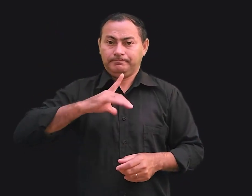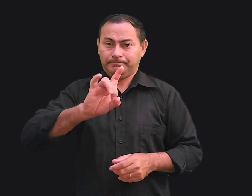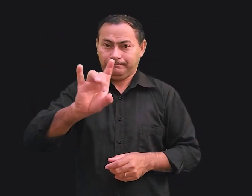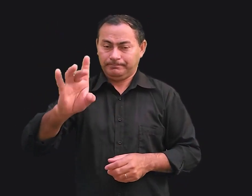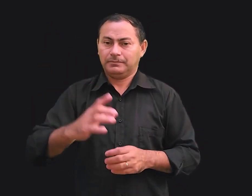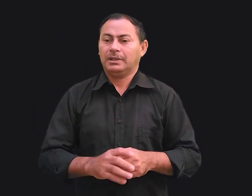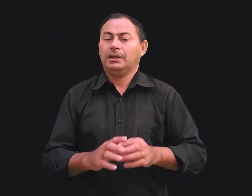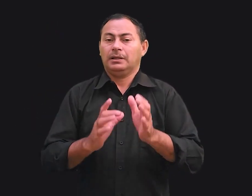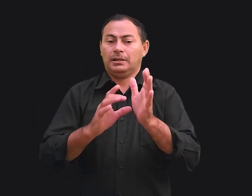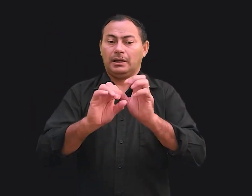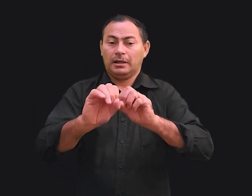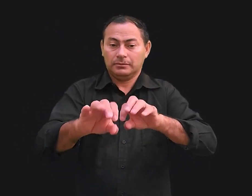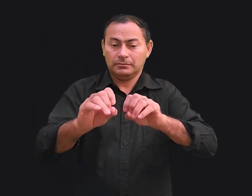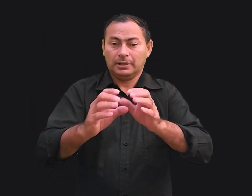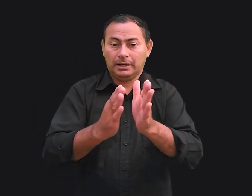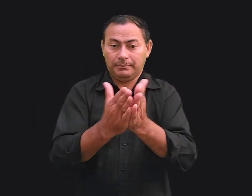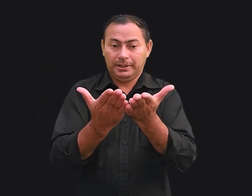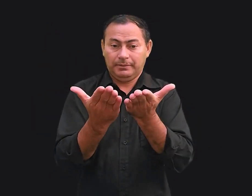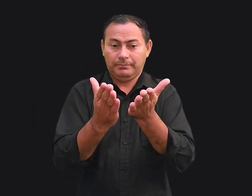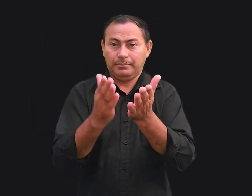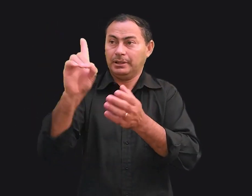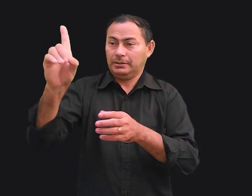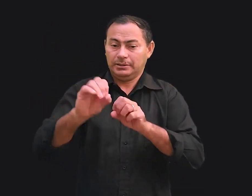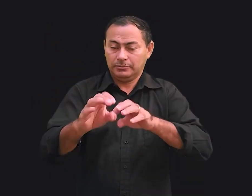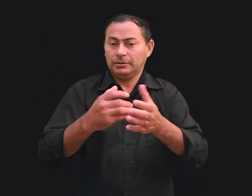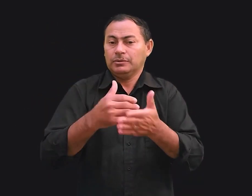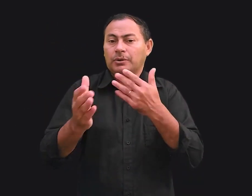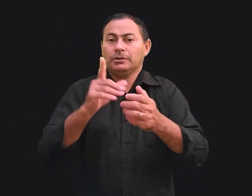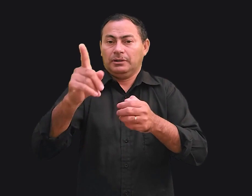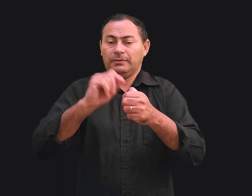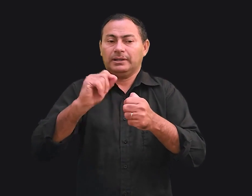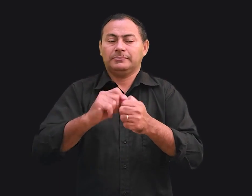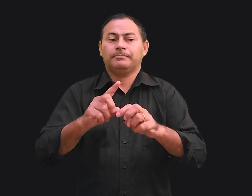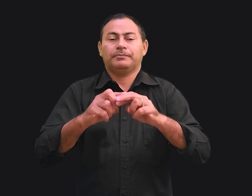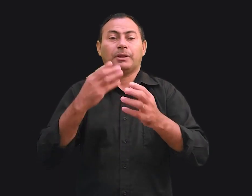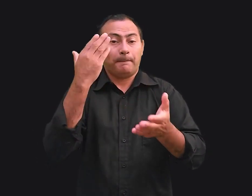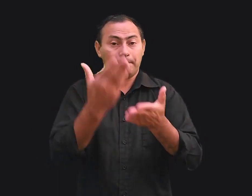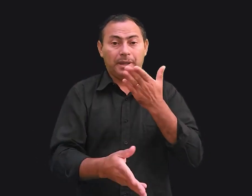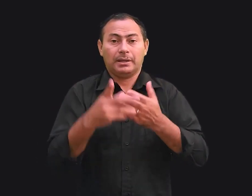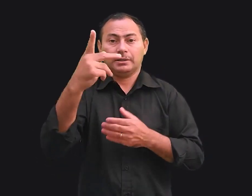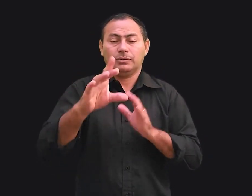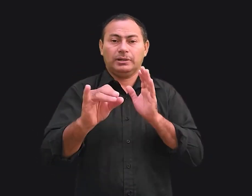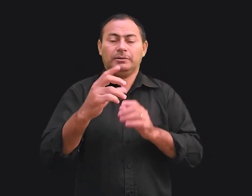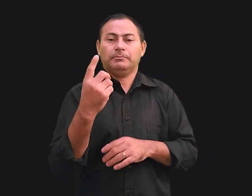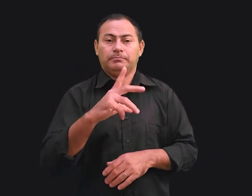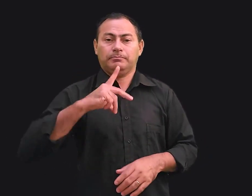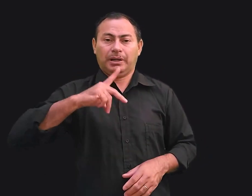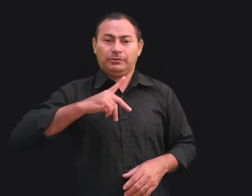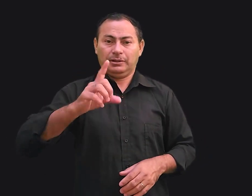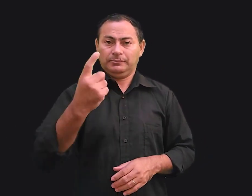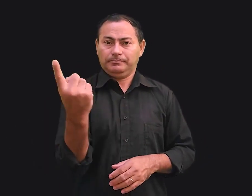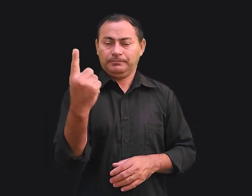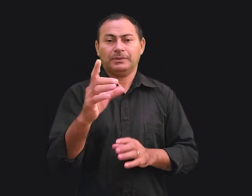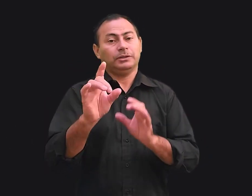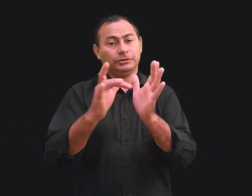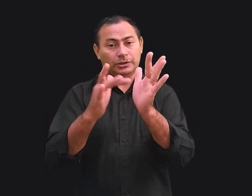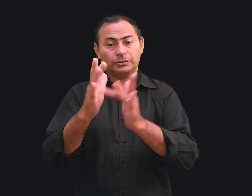Ela ensina que não importa o que você faça, não a perca. Não perca sua individualidade. Jesus ensinou isso.